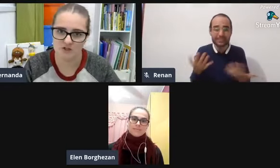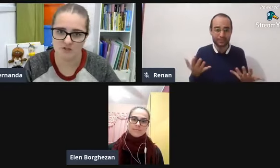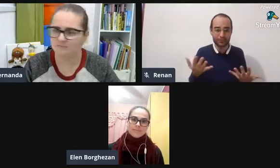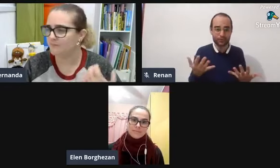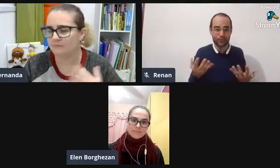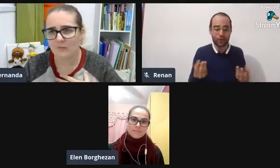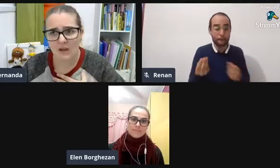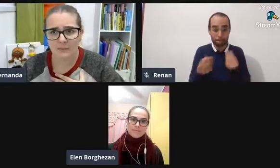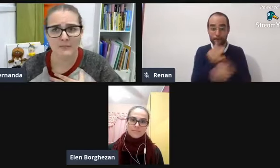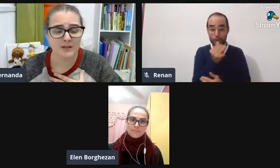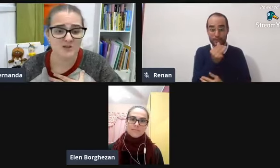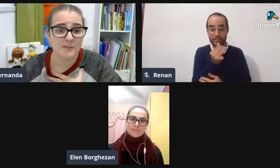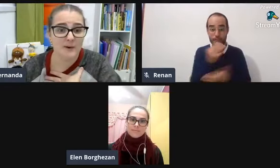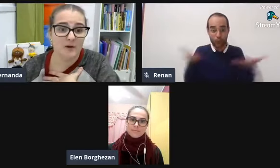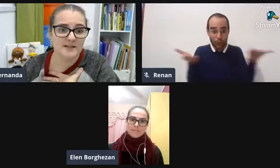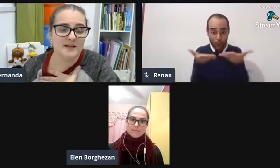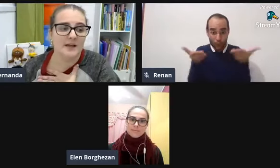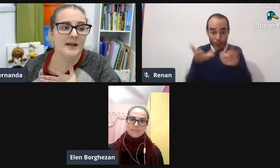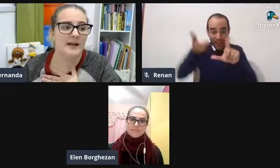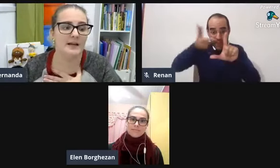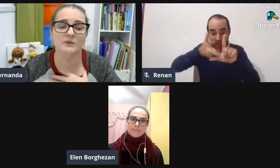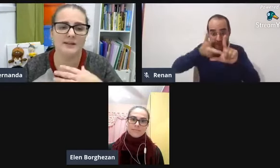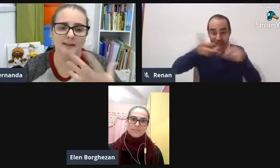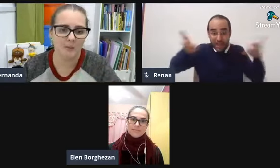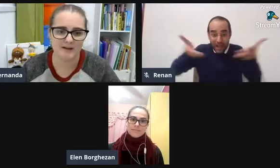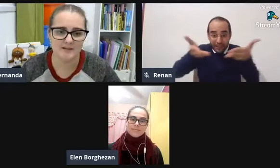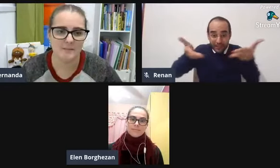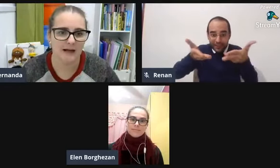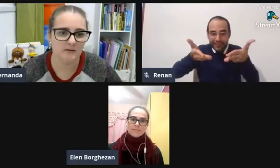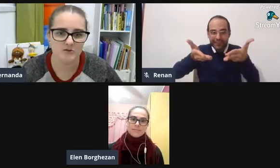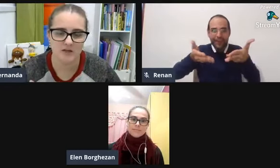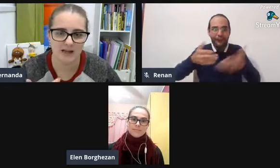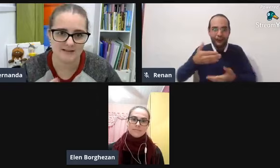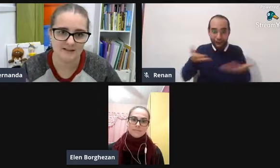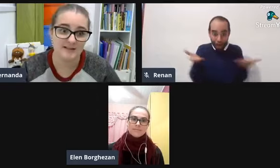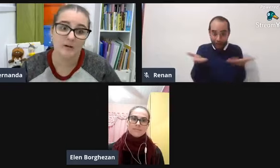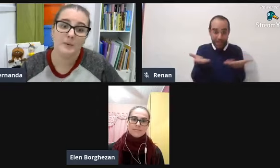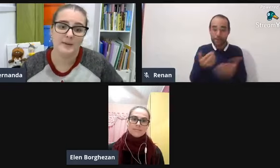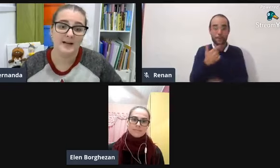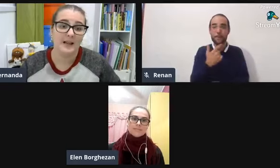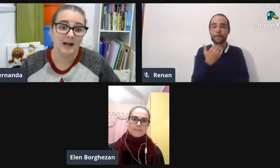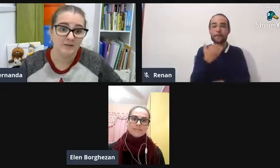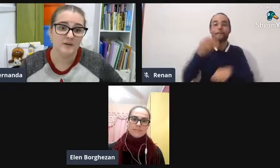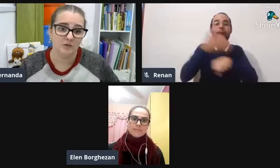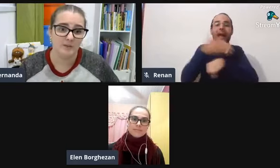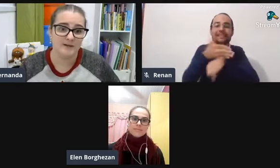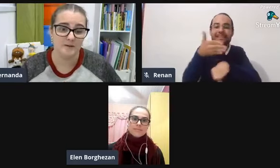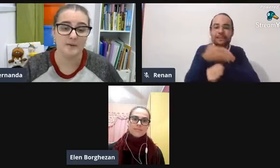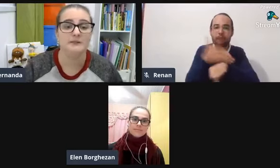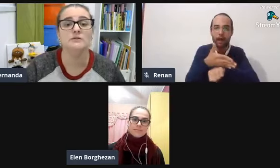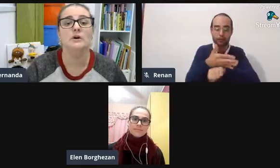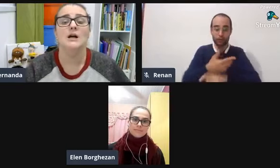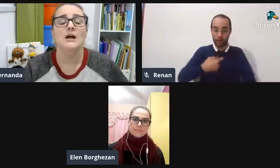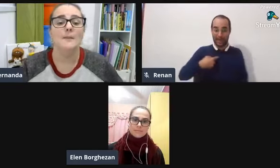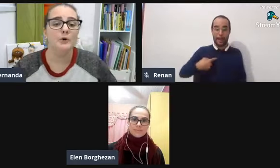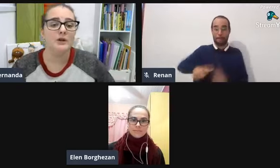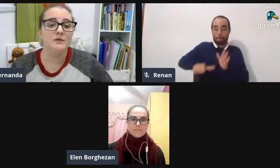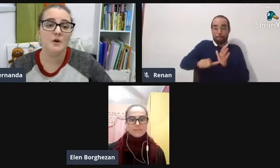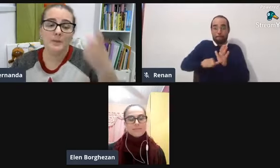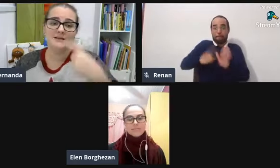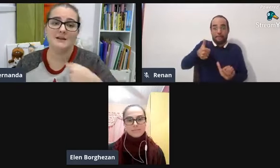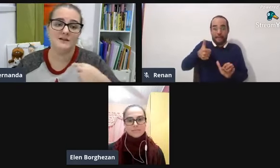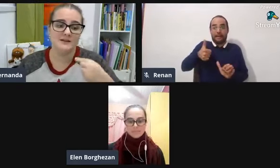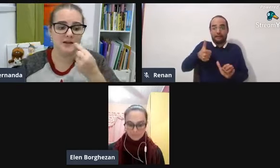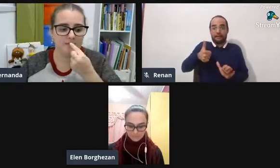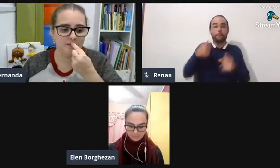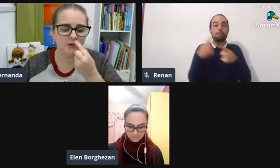aqui hoje, para mim, isso é uma coisa que eu nem tenho participado de... Essa está sendo a primeira live que eu estou participando, porque eu